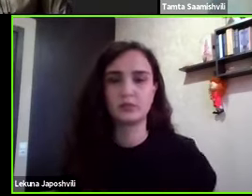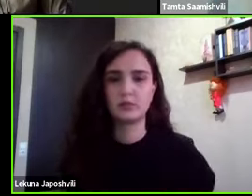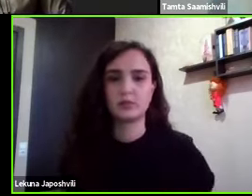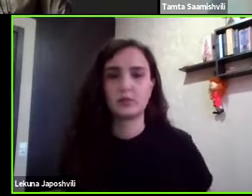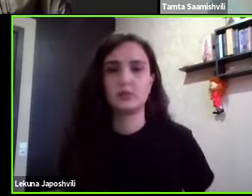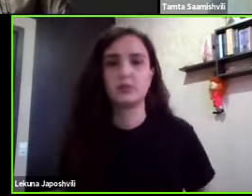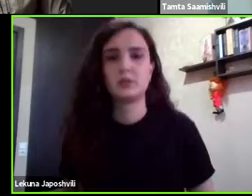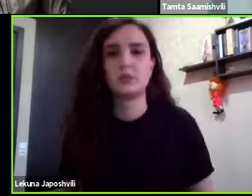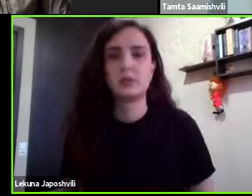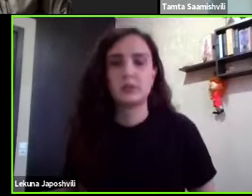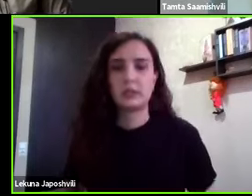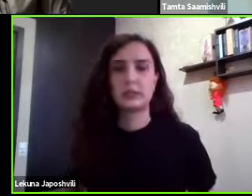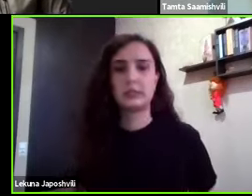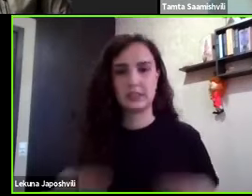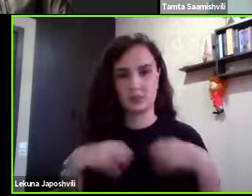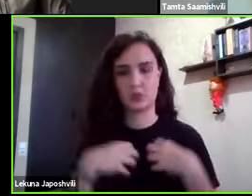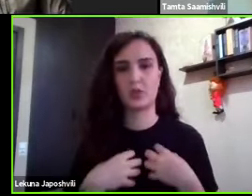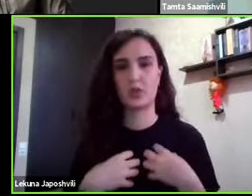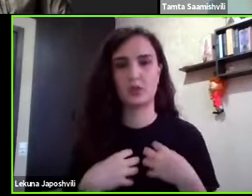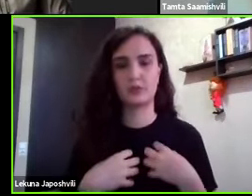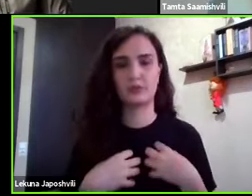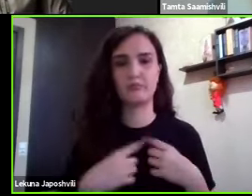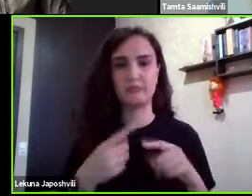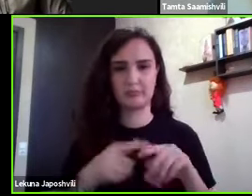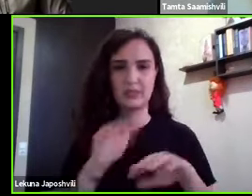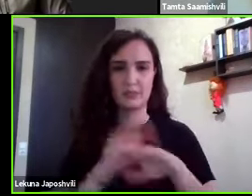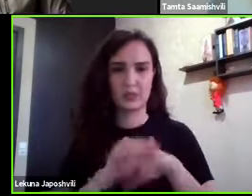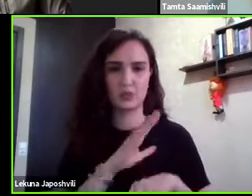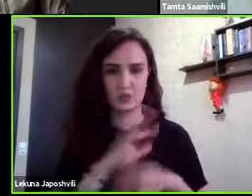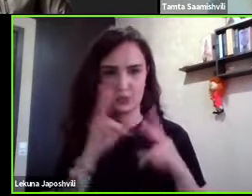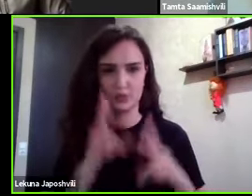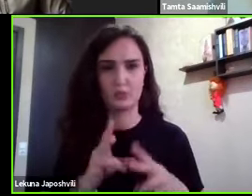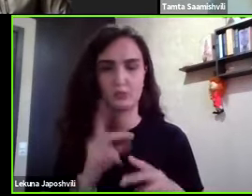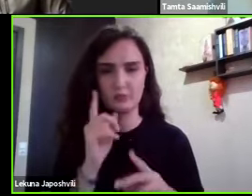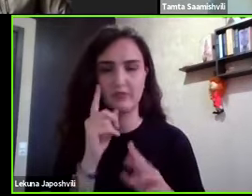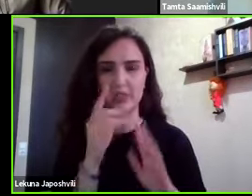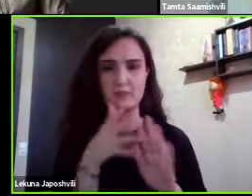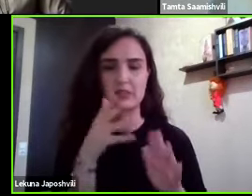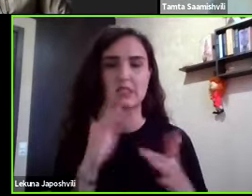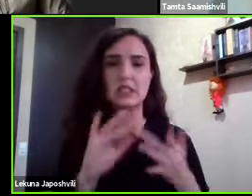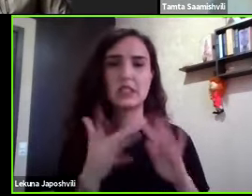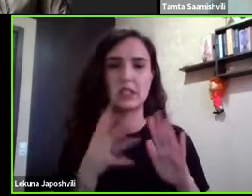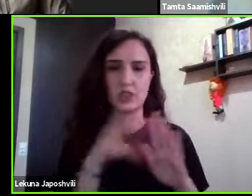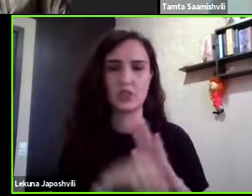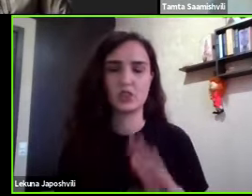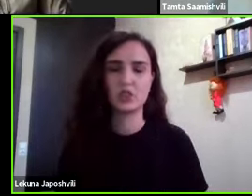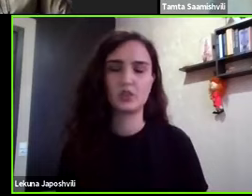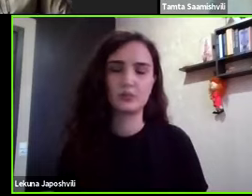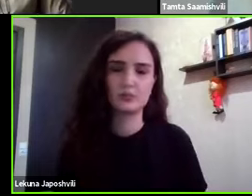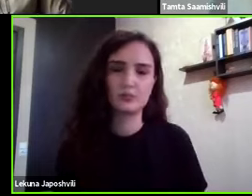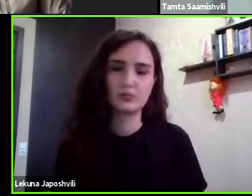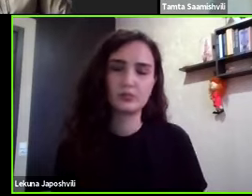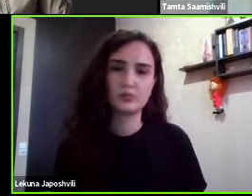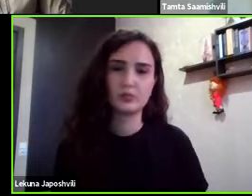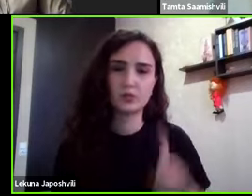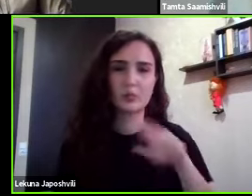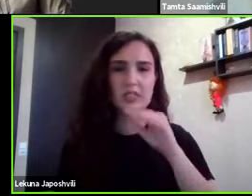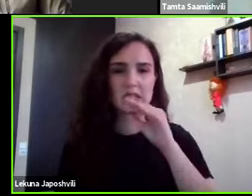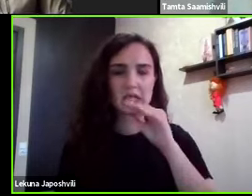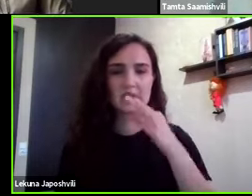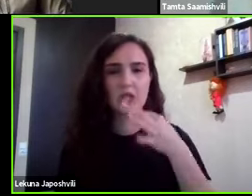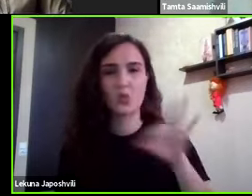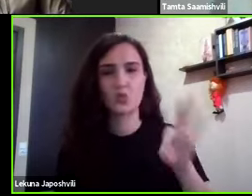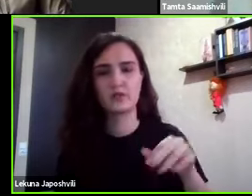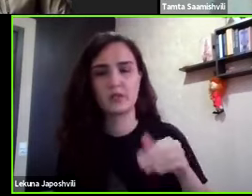დიახ. სამწუხაროდ ბევრი ცუდი ფაქტი მოხდა გვესმის ამ სოციალურ ქსელებით, რომ ან ზოგმა ძაღლი გაუშვა